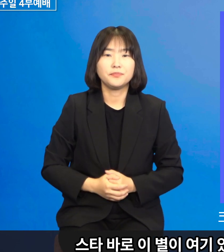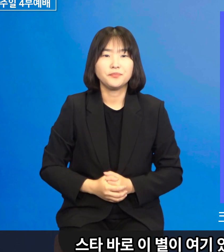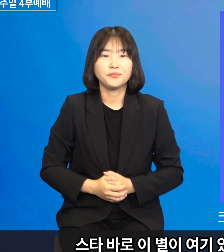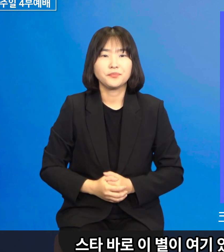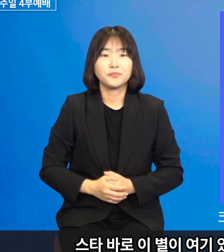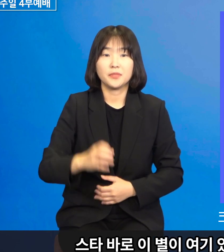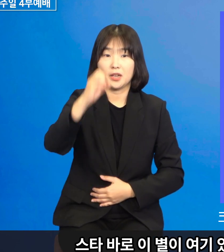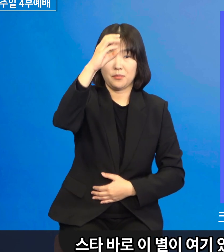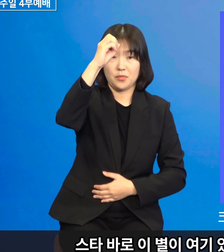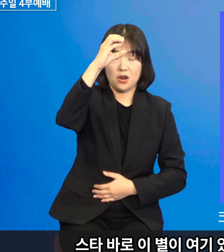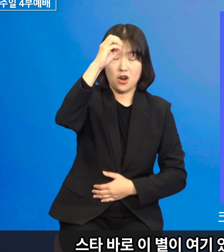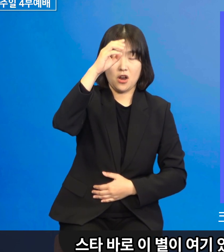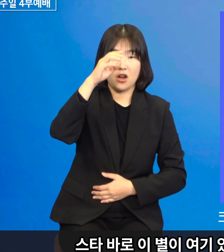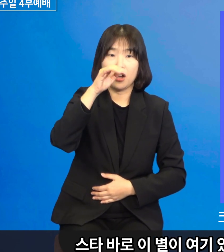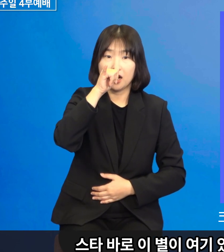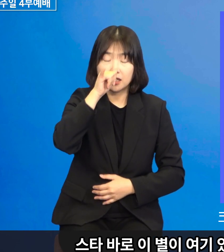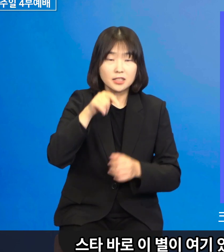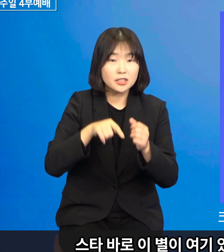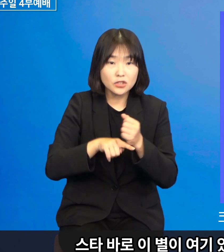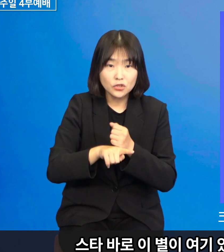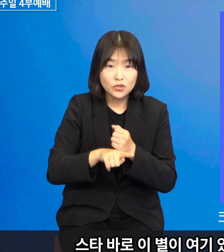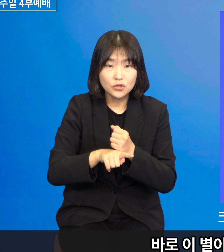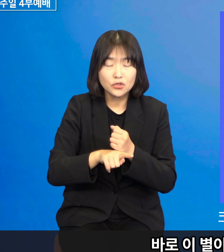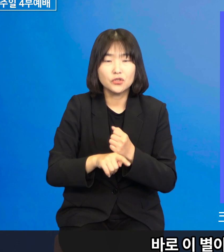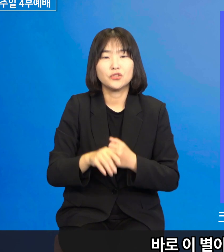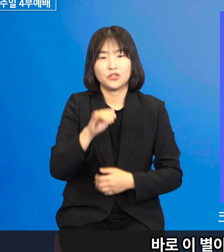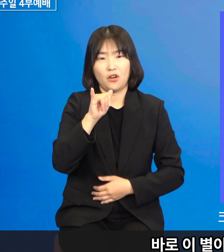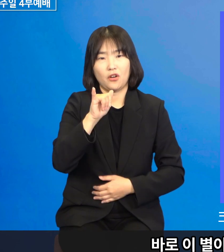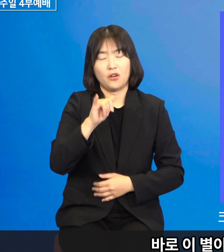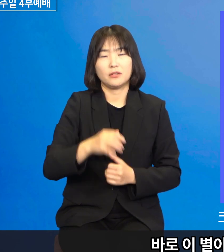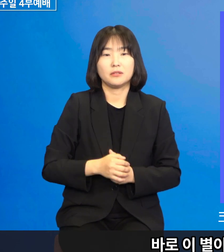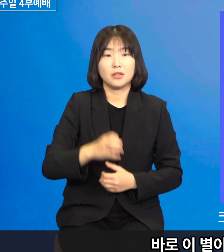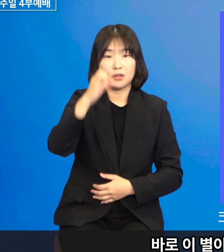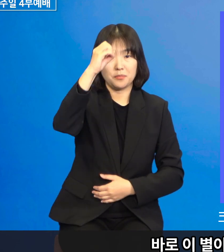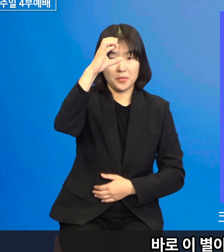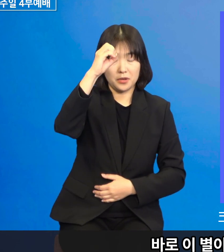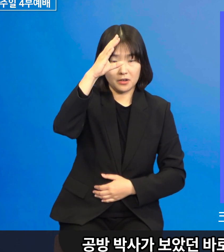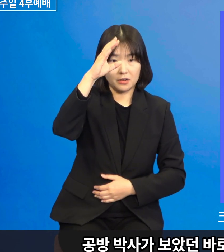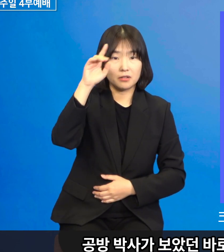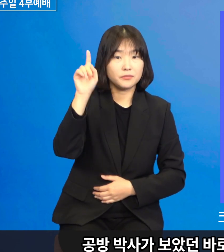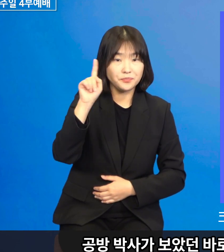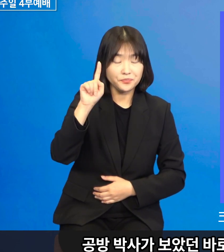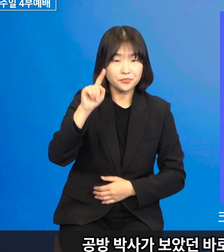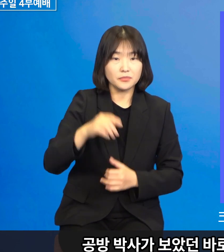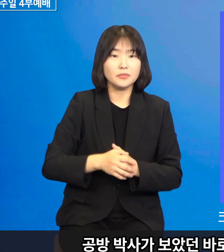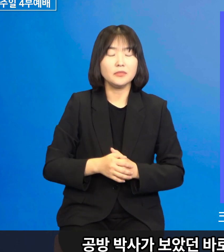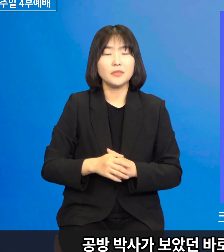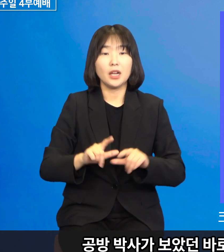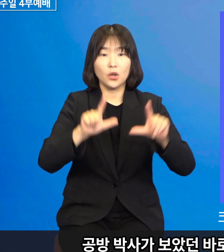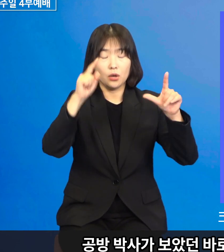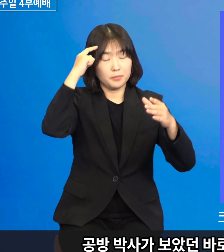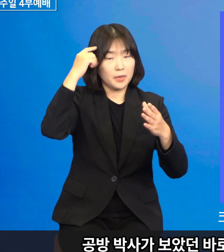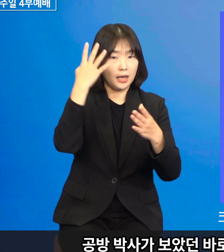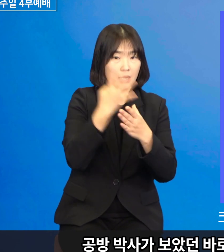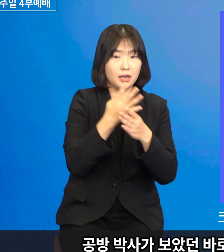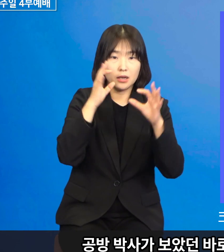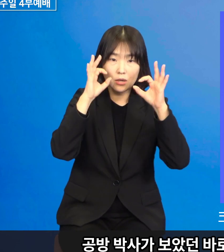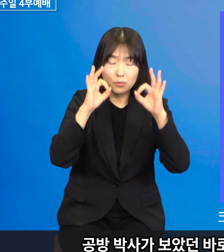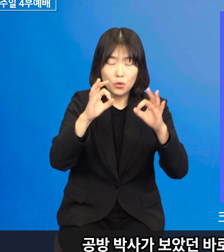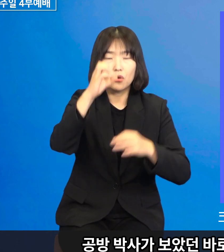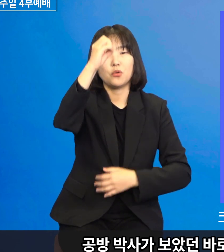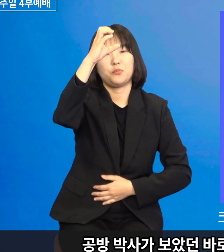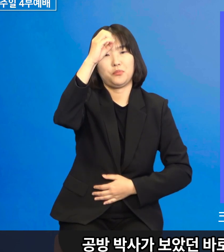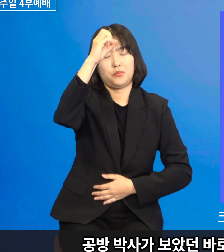이 별이 여기 있는 이유가 바로 그것입니다. 바로 이 별이라고 하는 것이 동방 박사가 보았던 바로 그